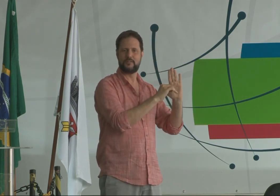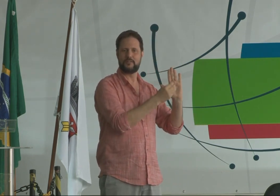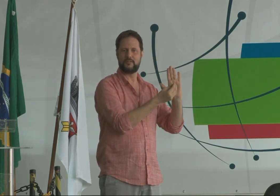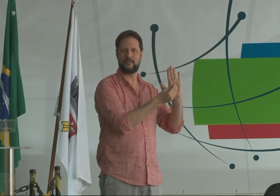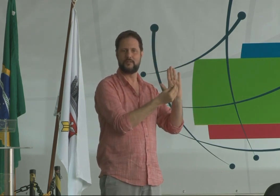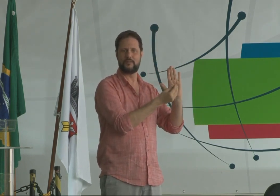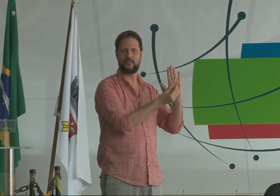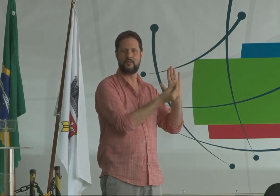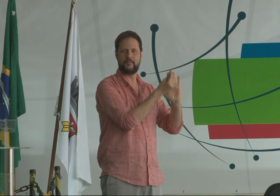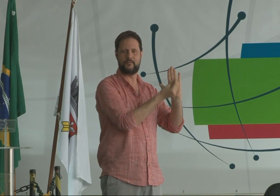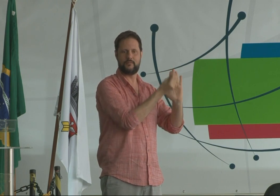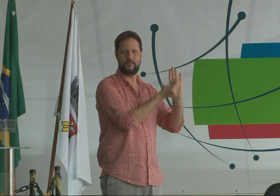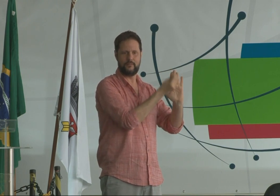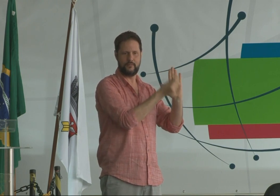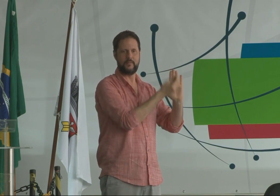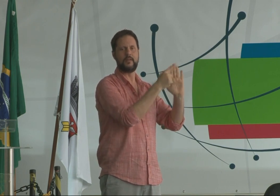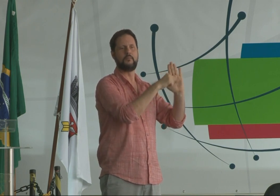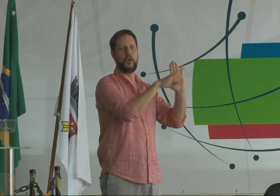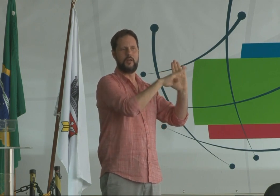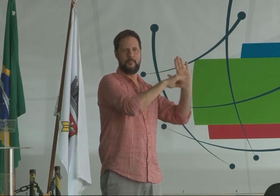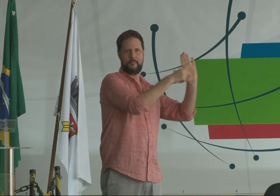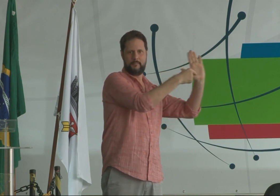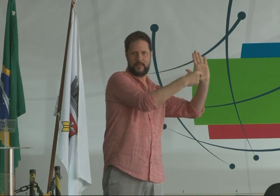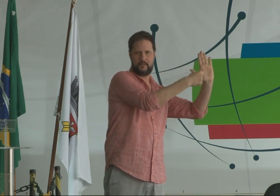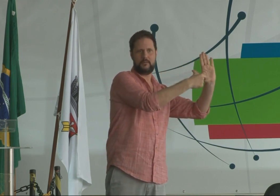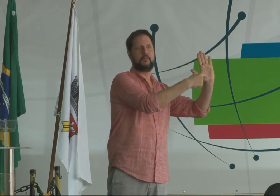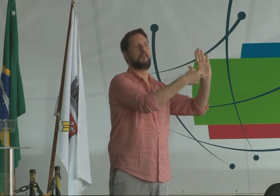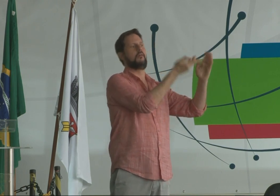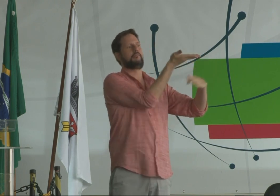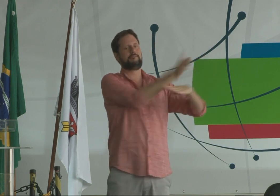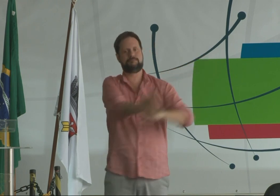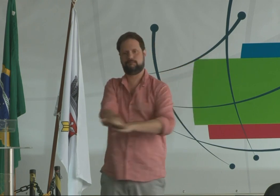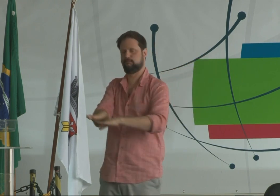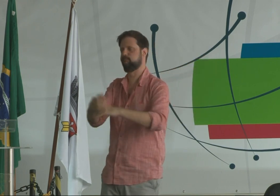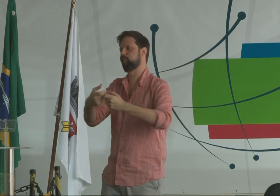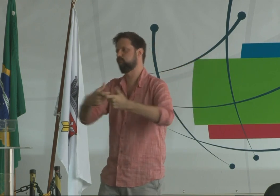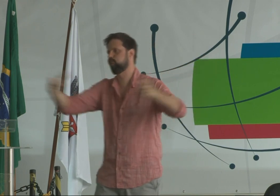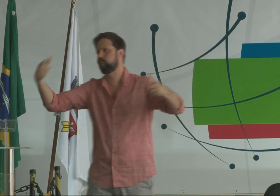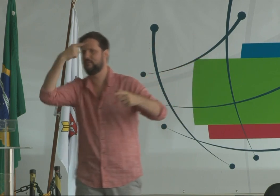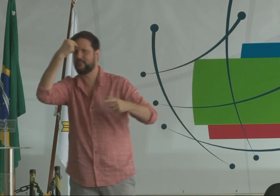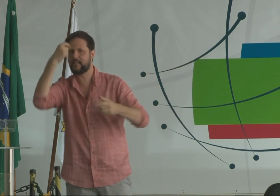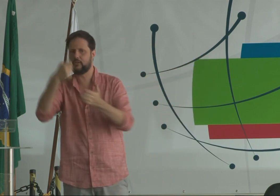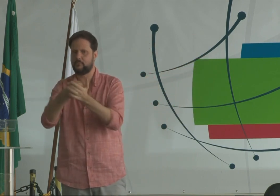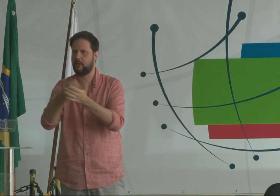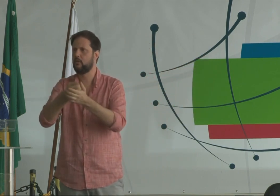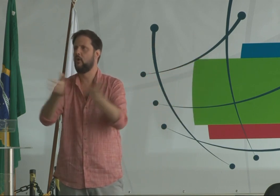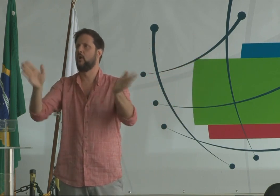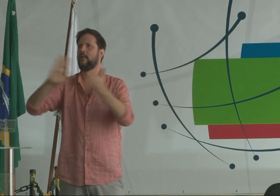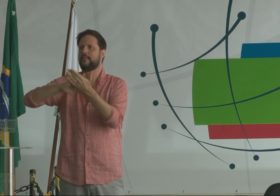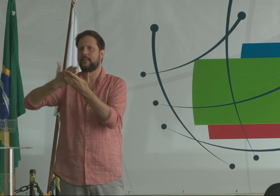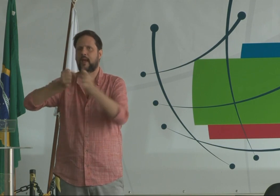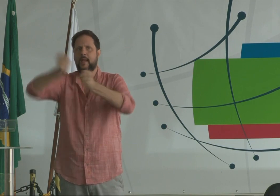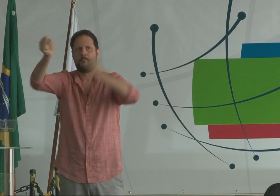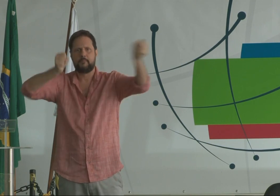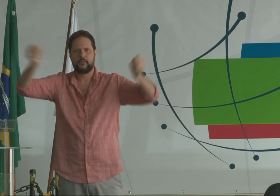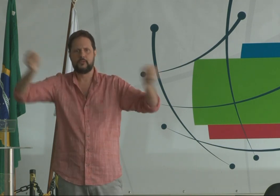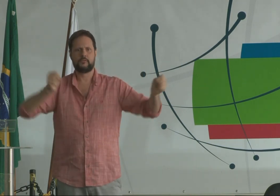é uma questão de, tem um programa do governo sobre viver sem limites, e, por exemplo, o IPV fez com que a cidade se